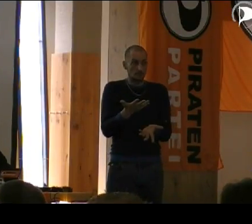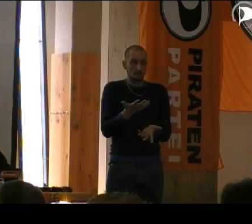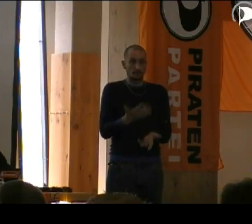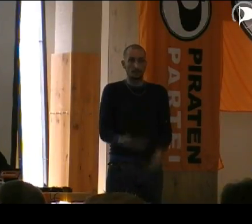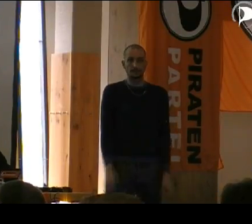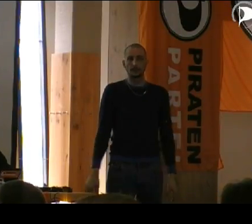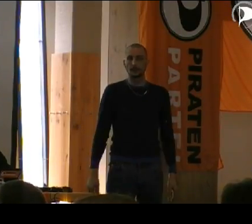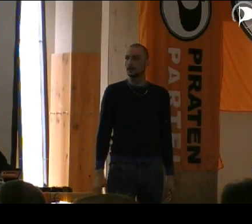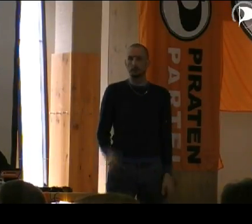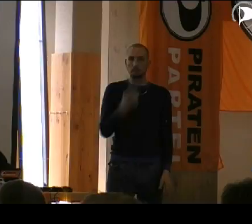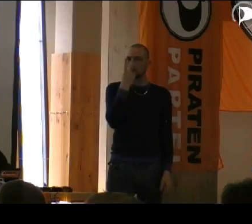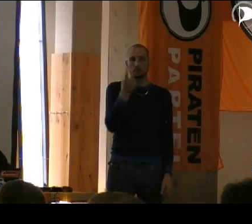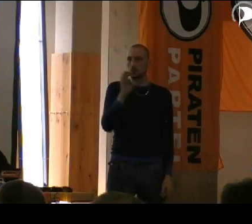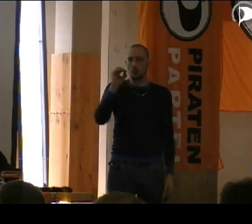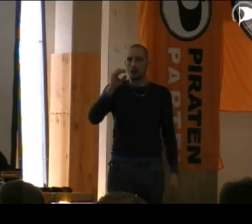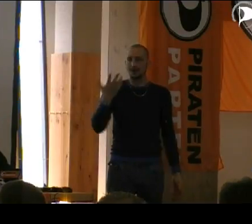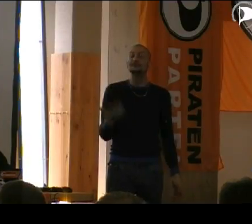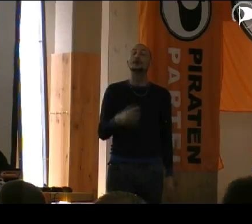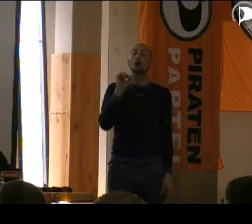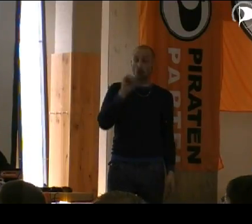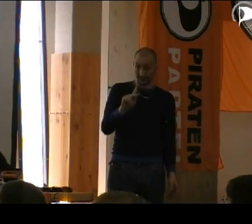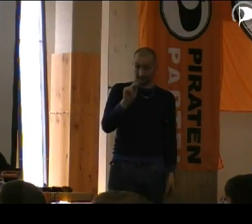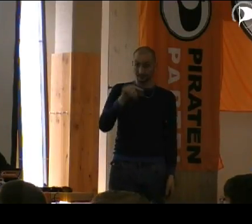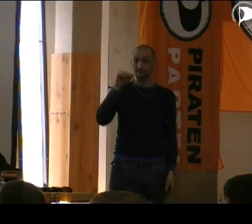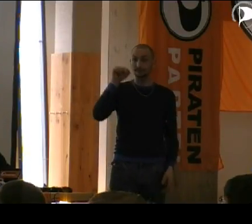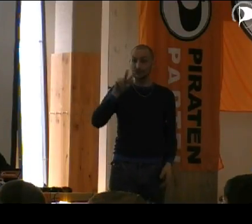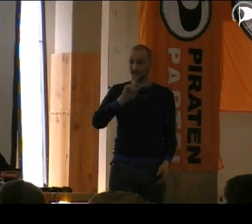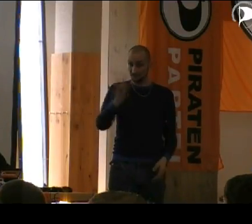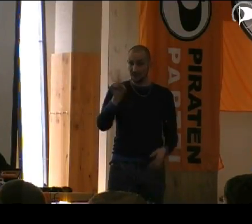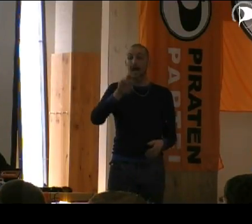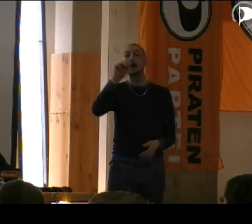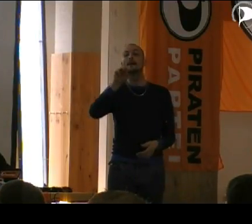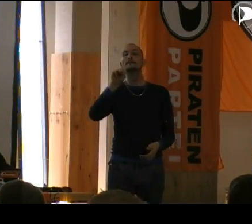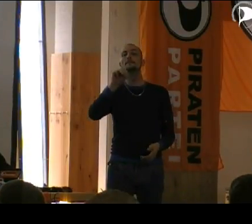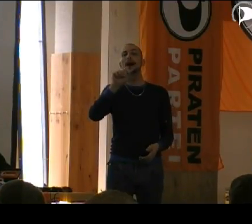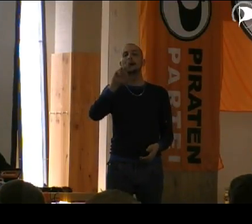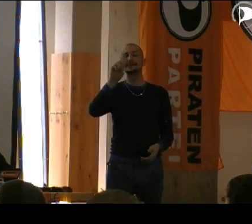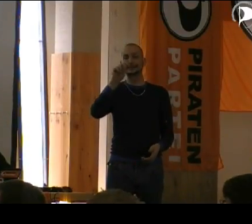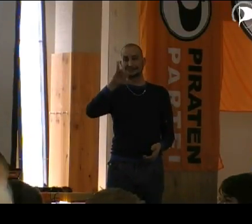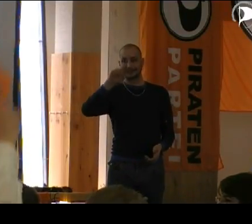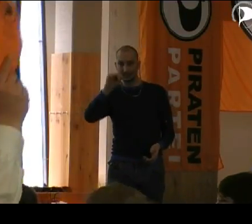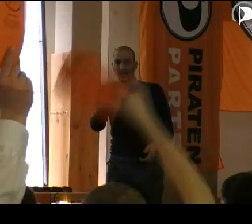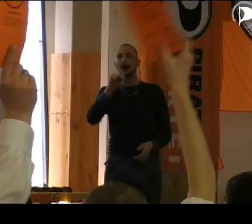ja auch niemand wie gut er ist hörmann rheinsberger als wahlleiter